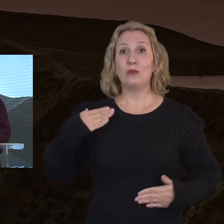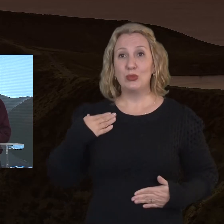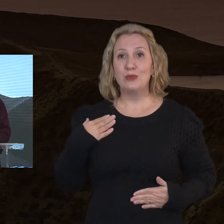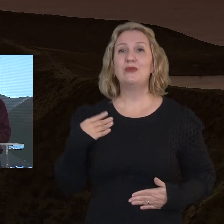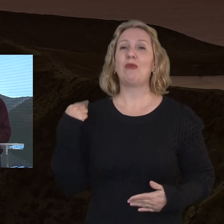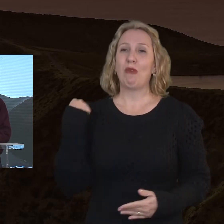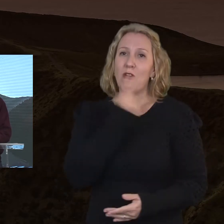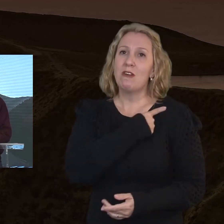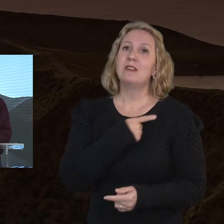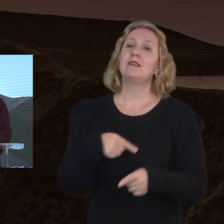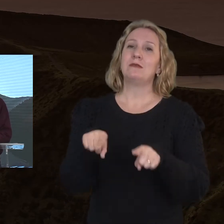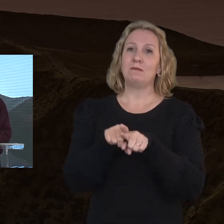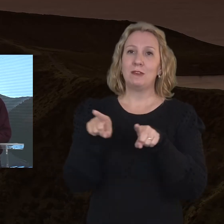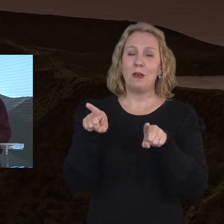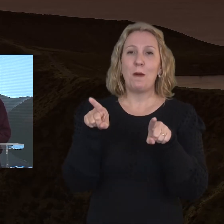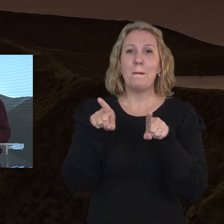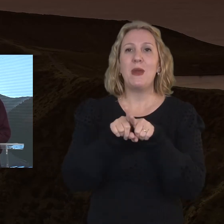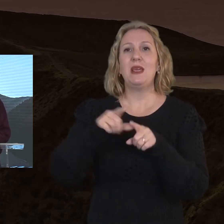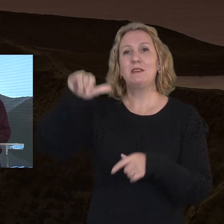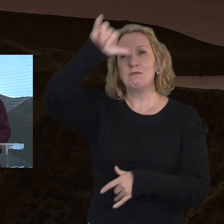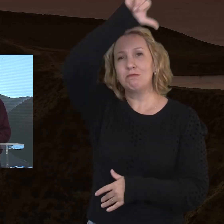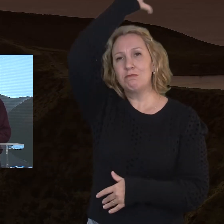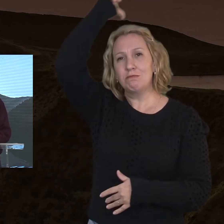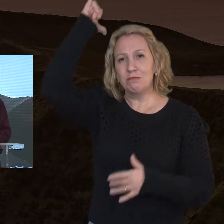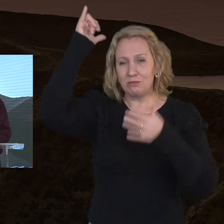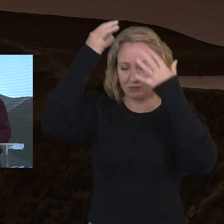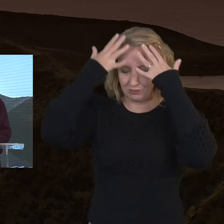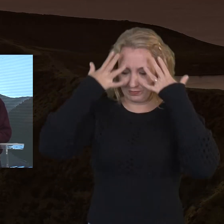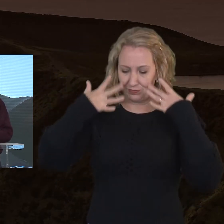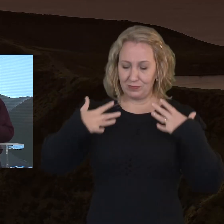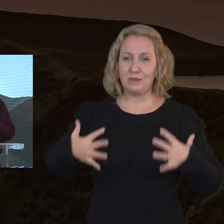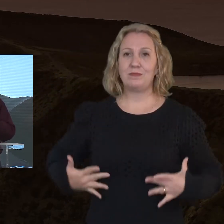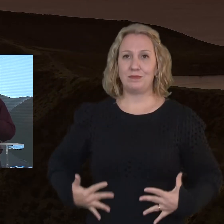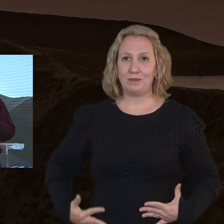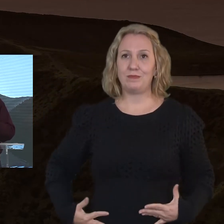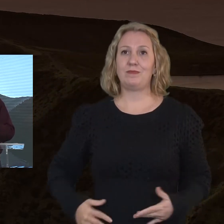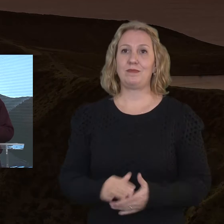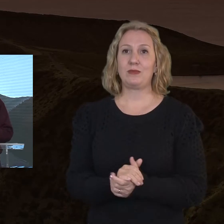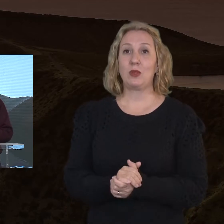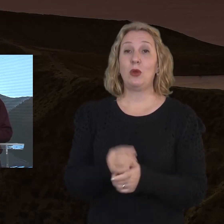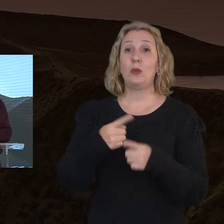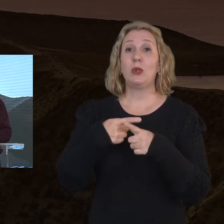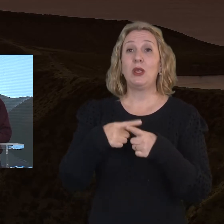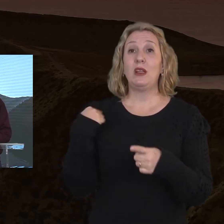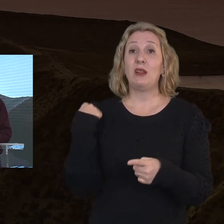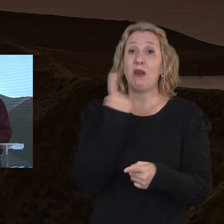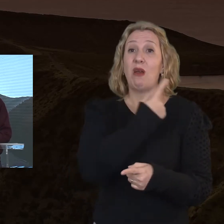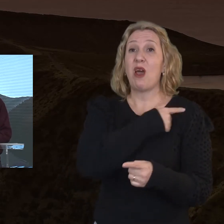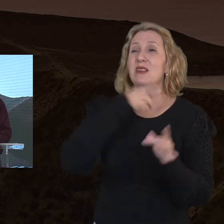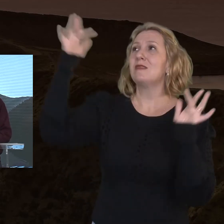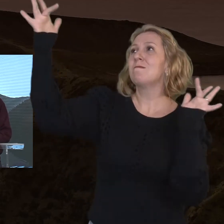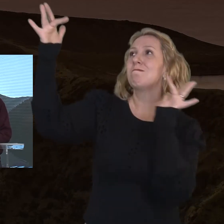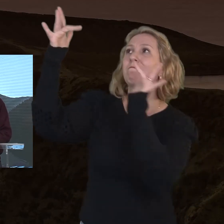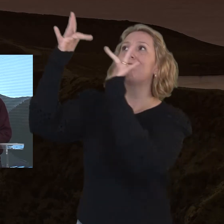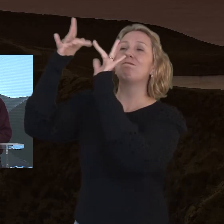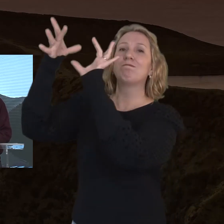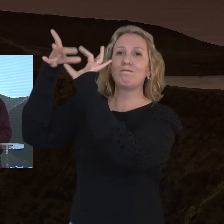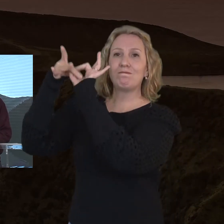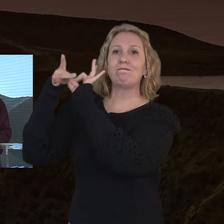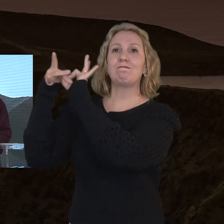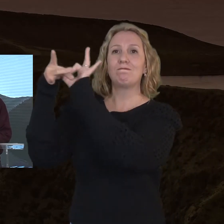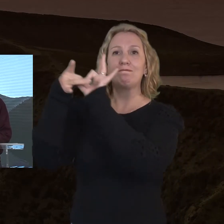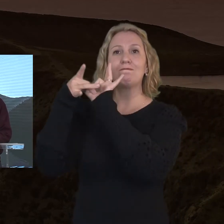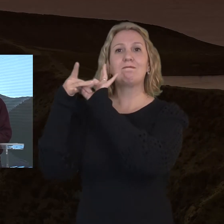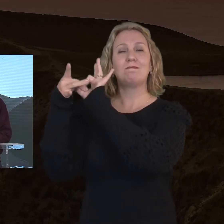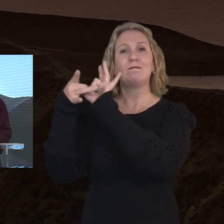a cabeça com cristo que é a cabeça do corpo nós estamos ligados a ele louvado seja o senhor